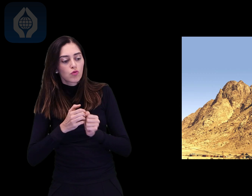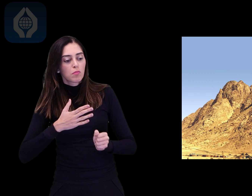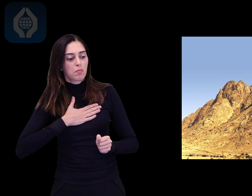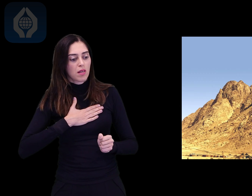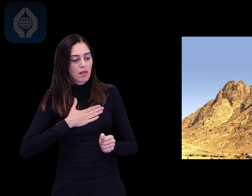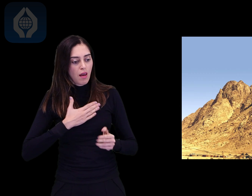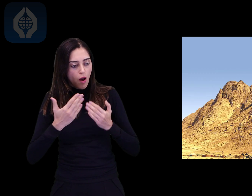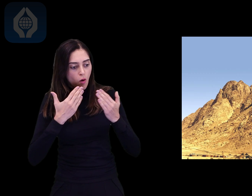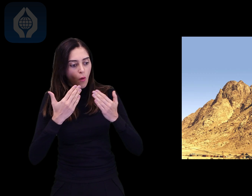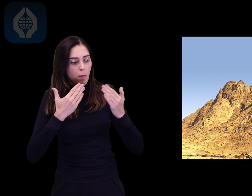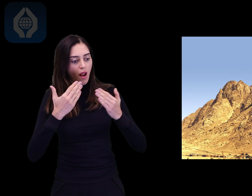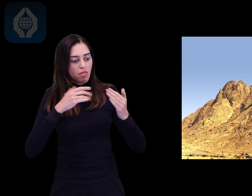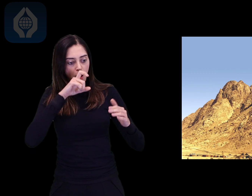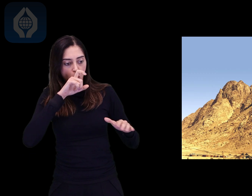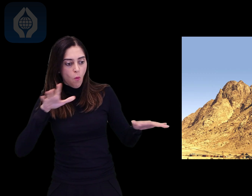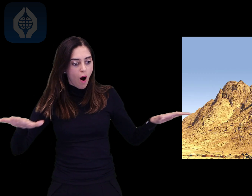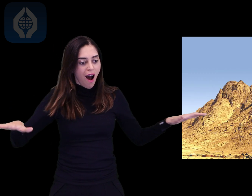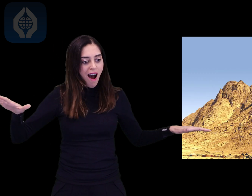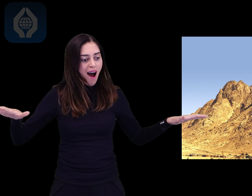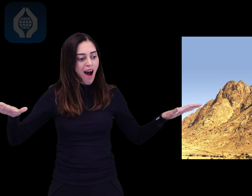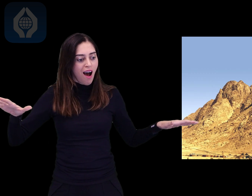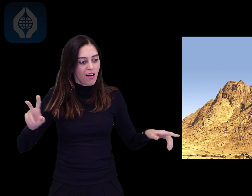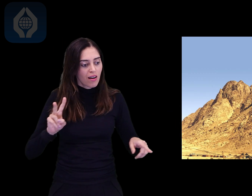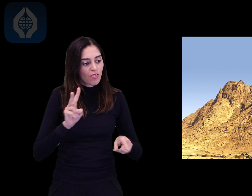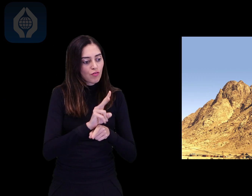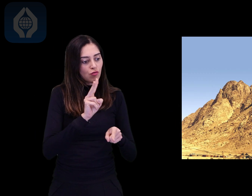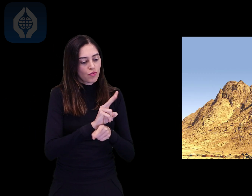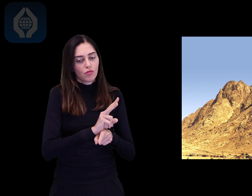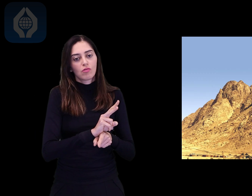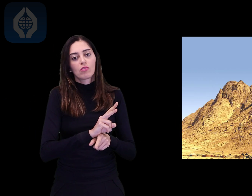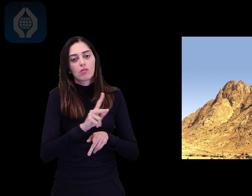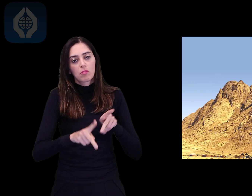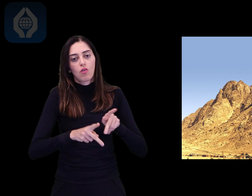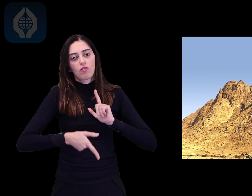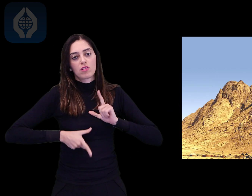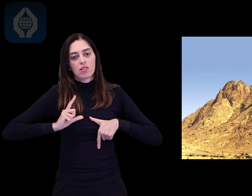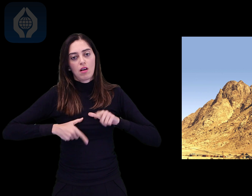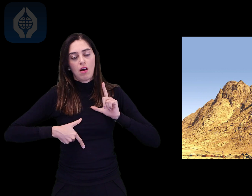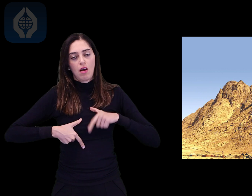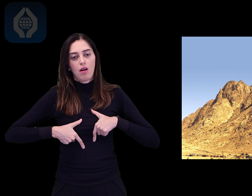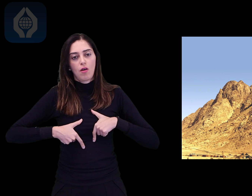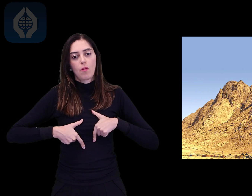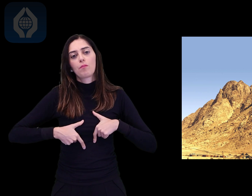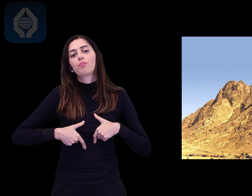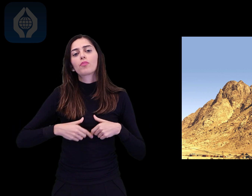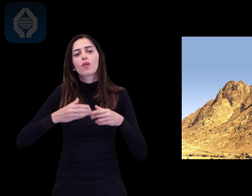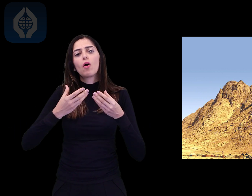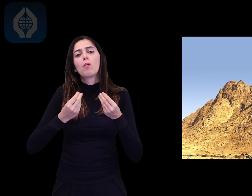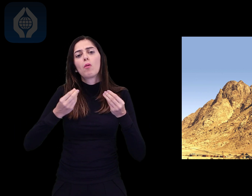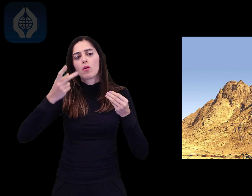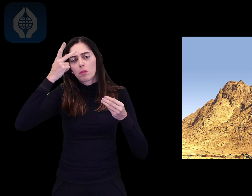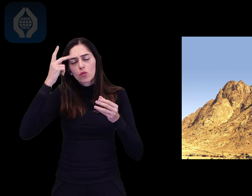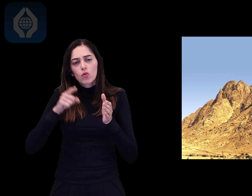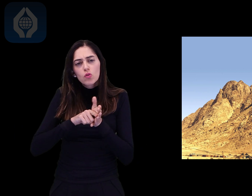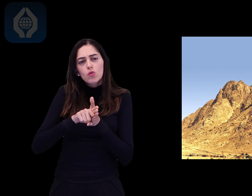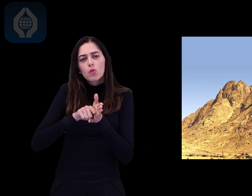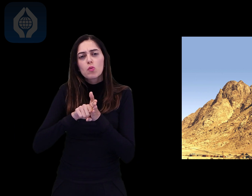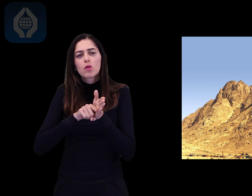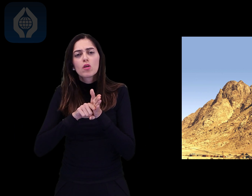Muitos estudiosos creem que o monte chamado Jebel, Musa, é o Monte Sinai da Bíblia, pois se encaixa na descrição